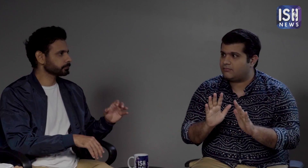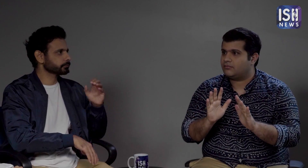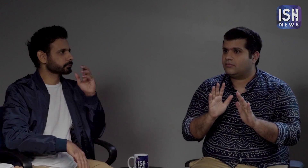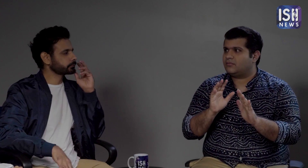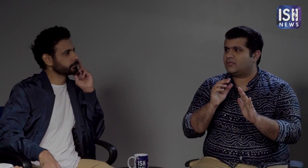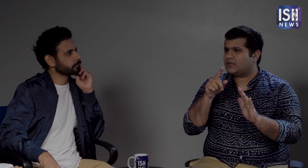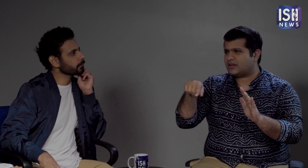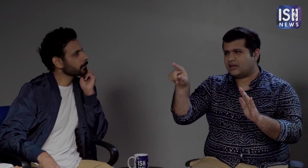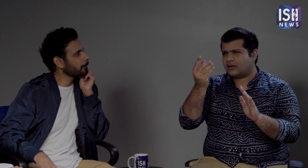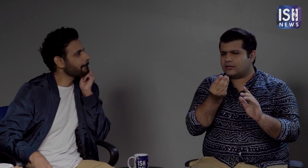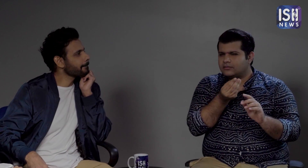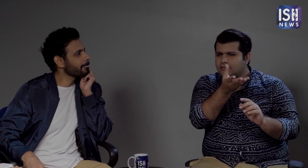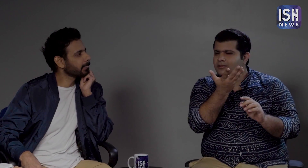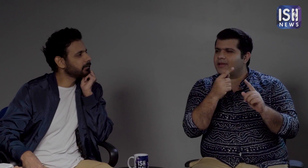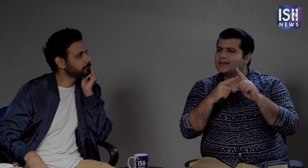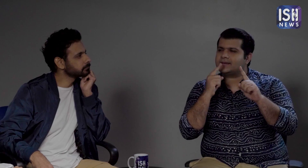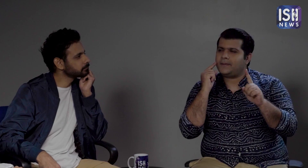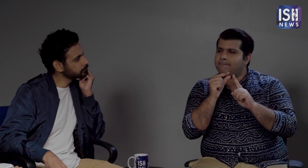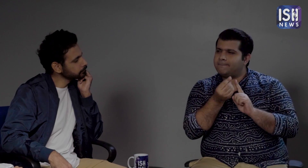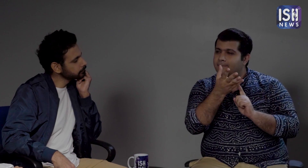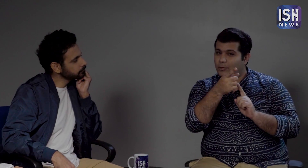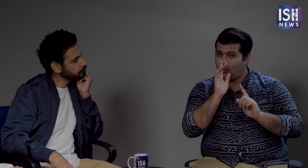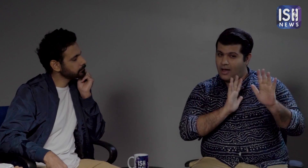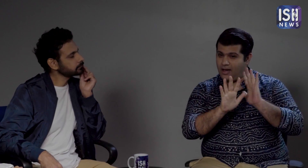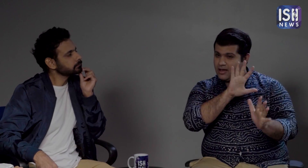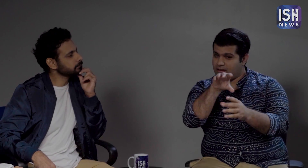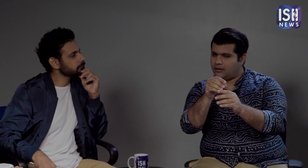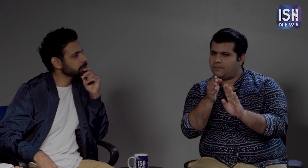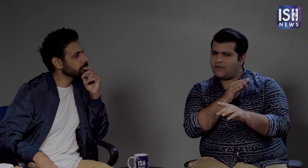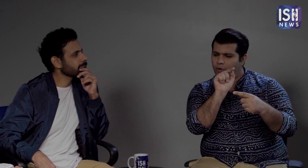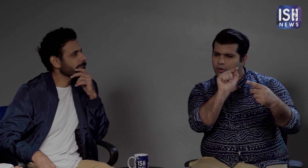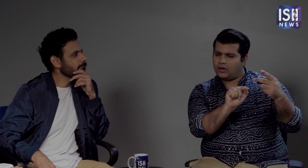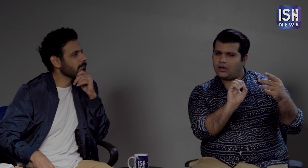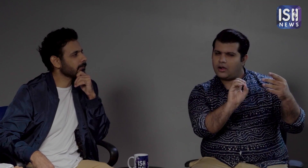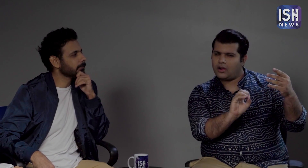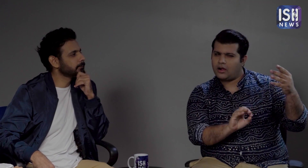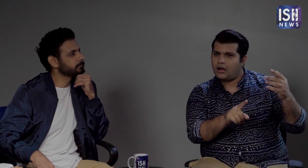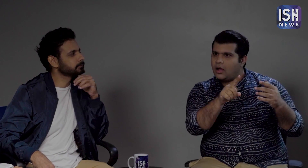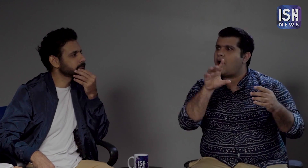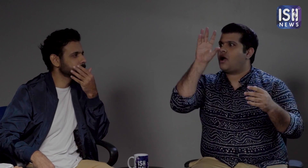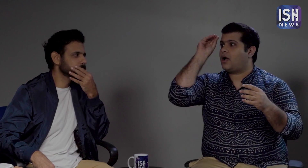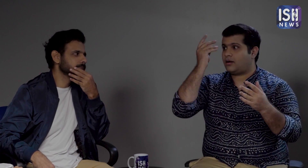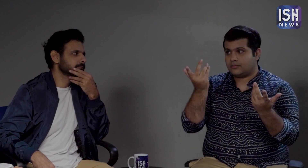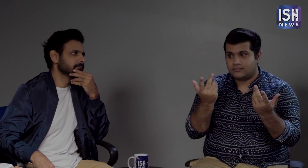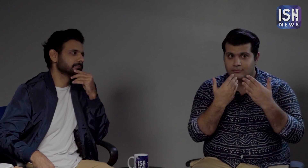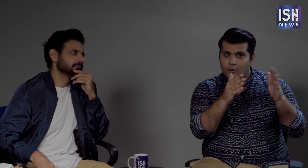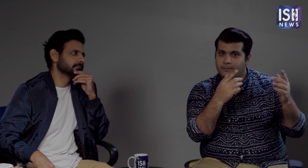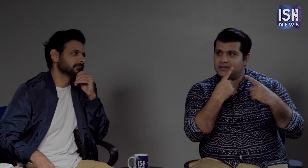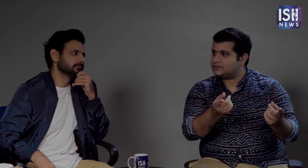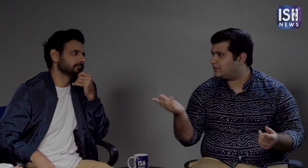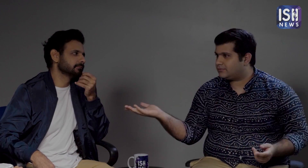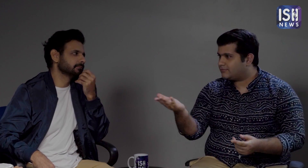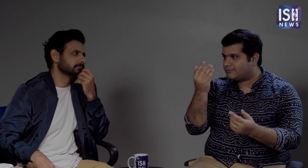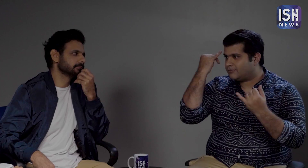करते रहे, बट बहुत सारे बैरियर्स आए हैं, प्रॉब्लम्स आए हैं. तो कुछ आप टिप देना चाहेंगे कि एक्टिंग से पहले ये सारी